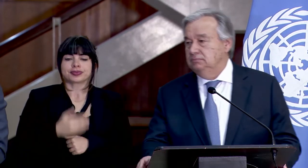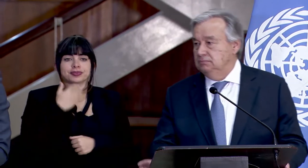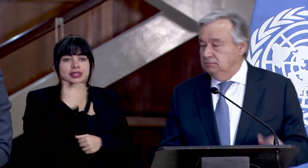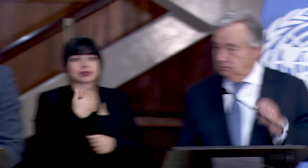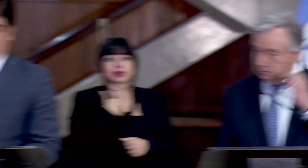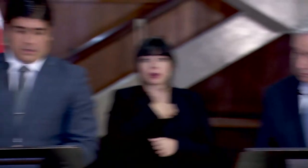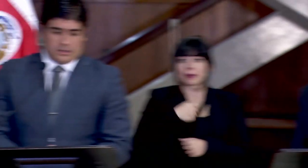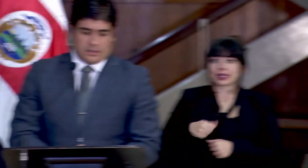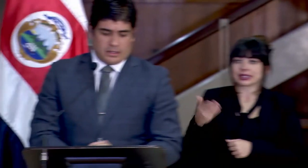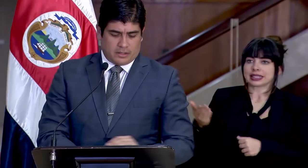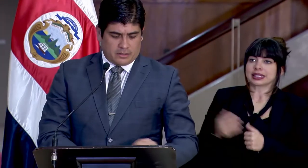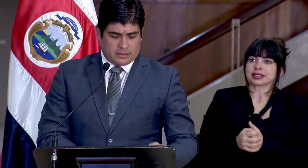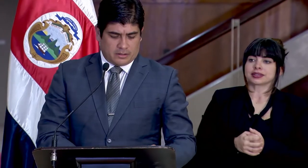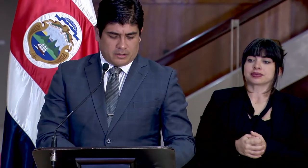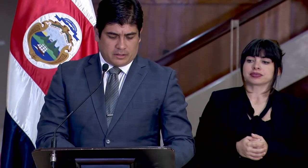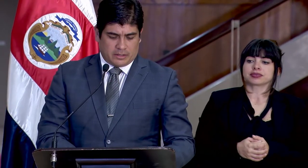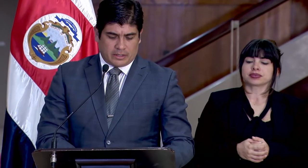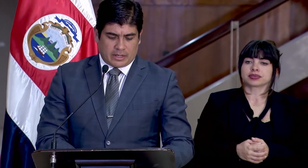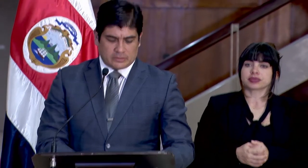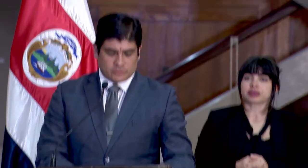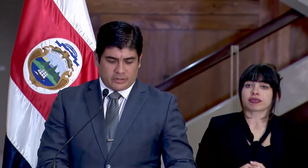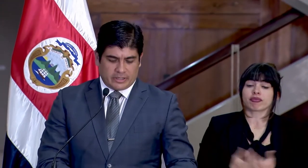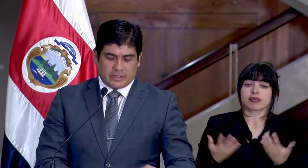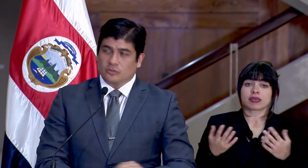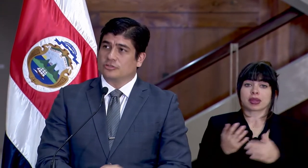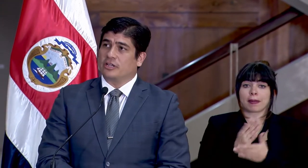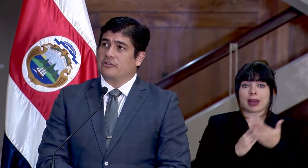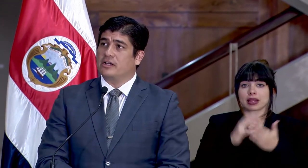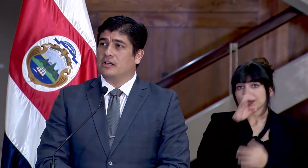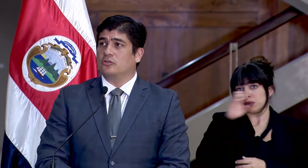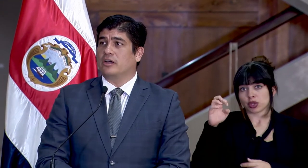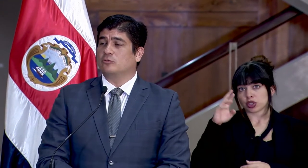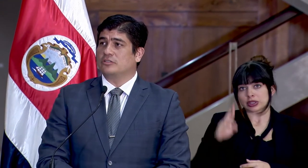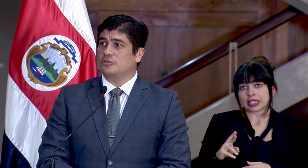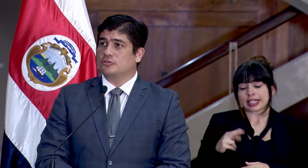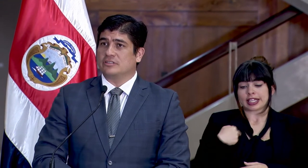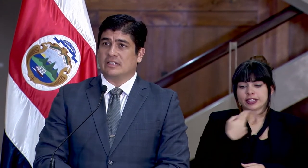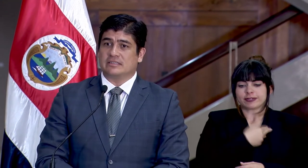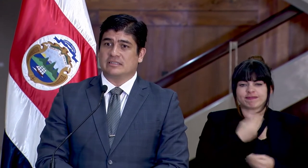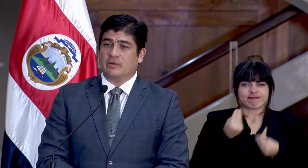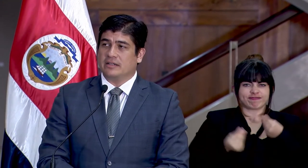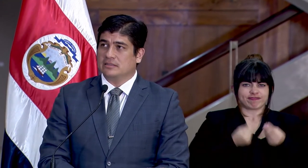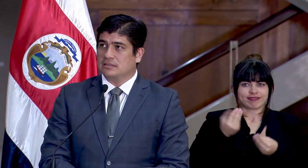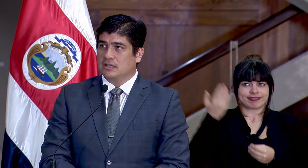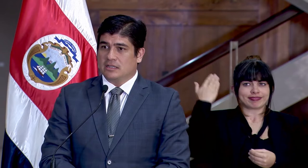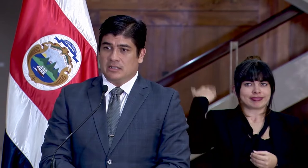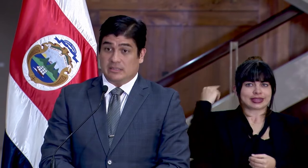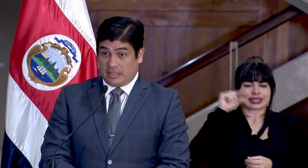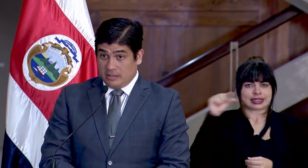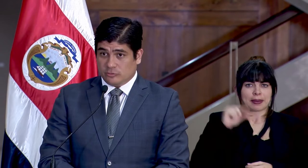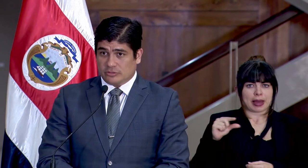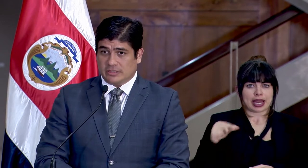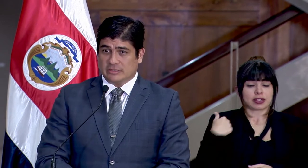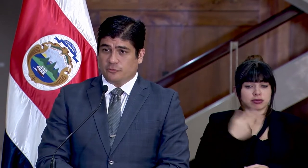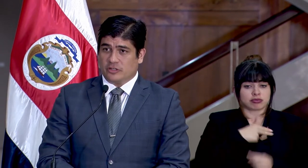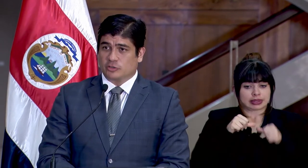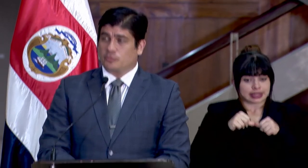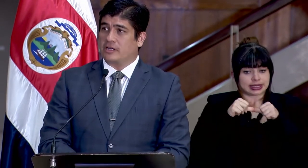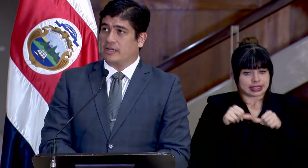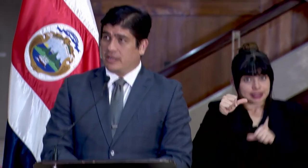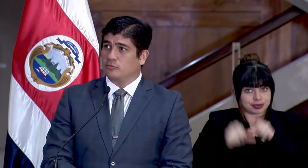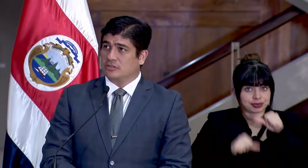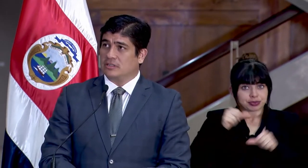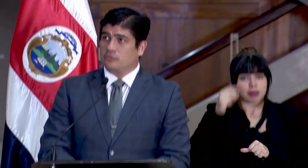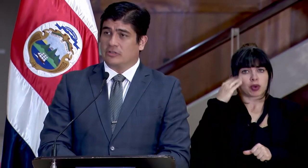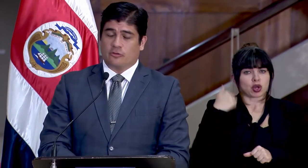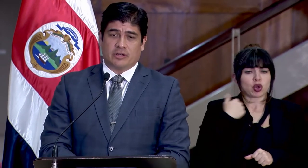Señor presidente. En el caso de Costa Rica, lo que hemos hecho desde hace semanas, y seguimos en ese esfuerzo